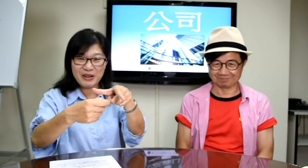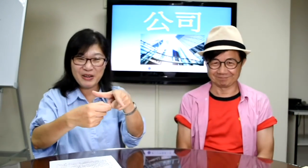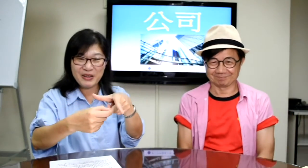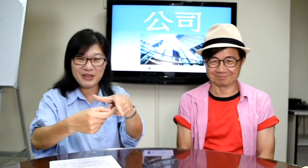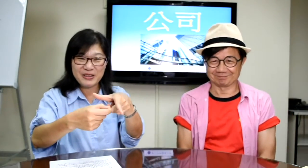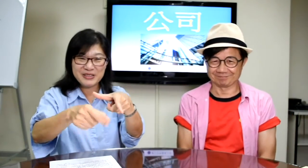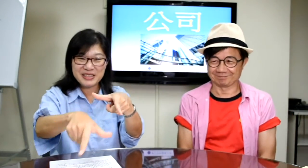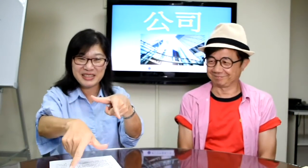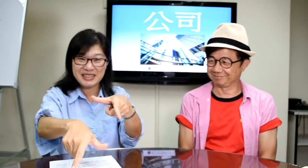公司。